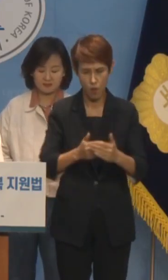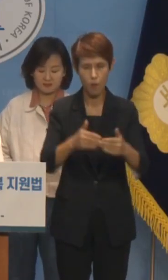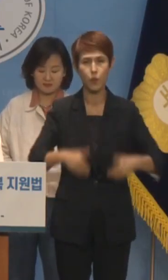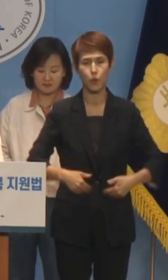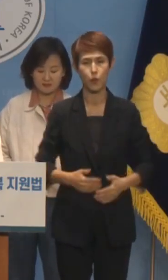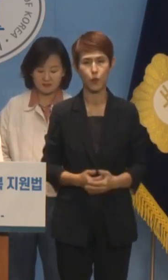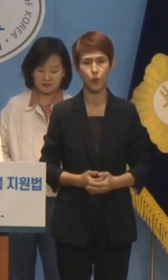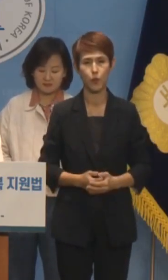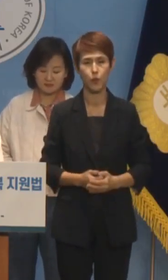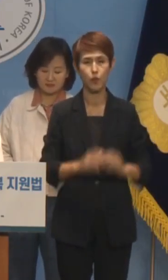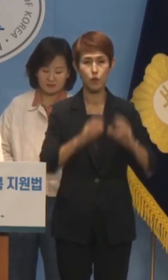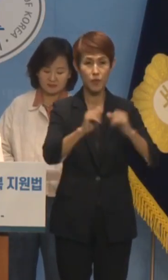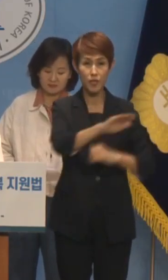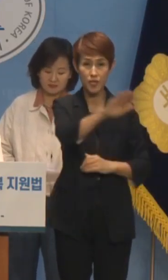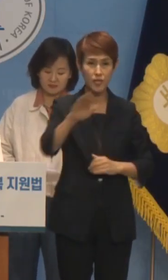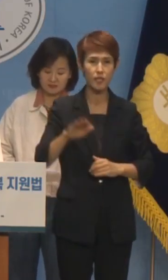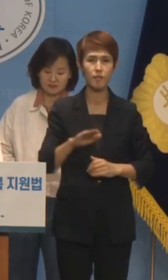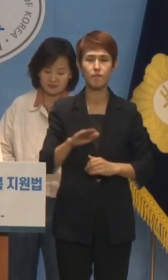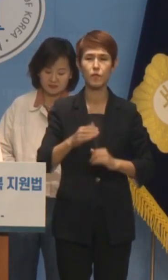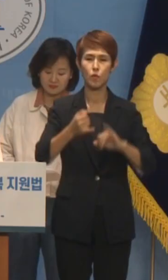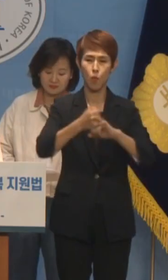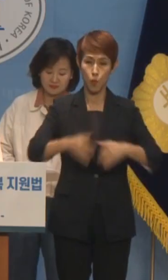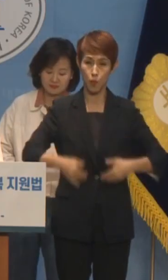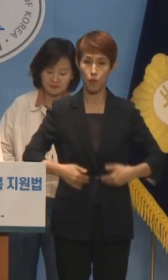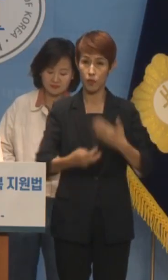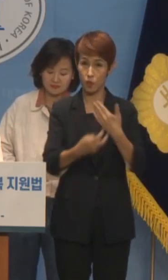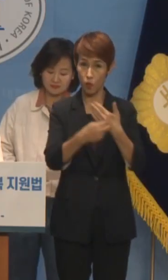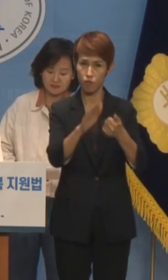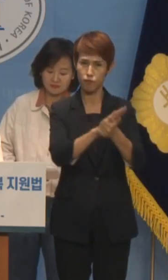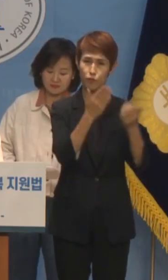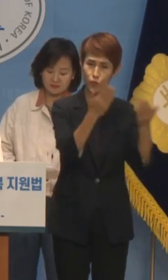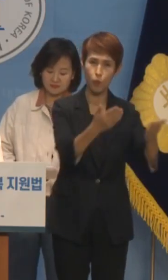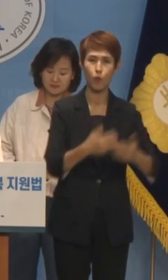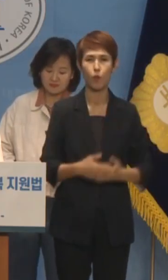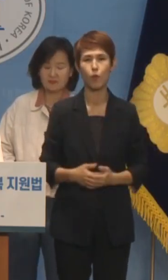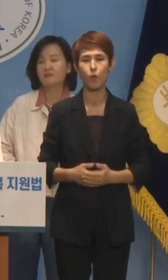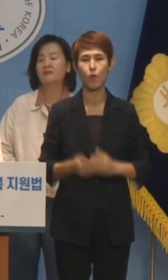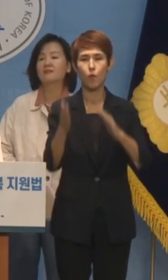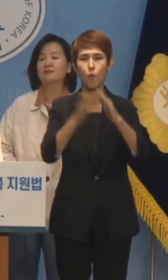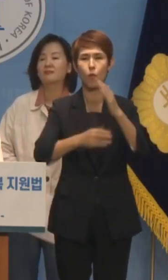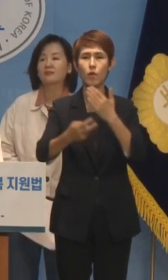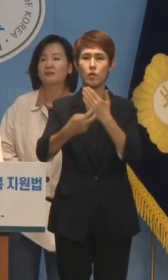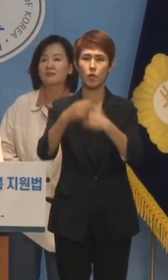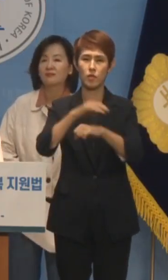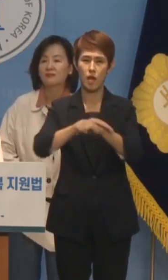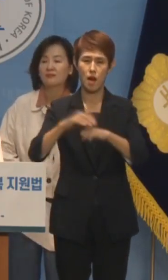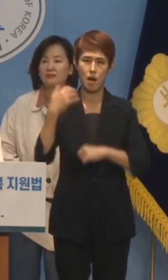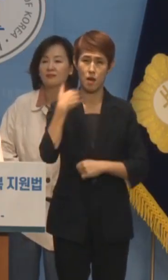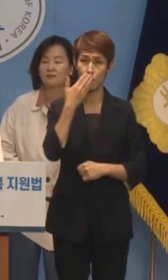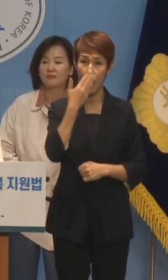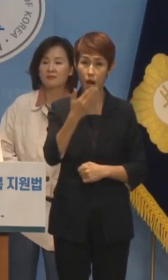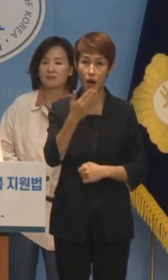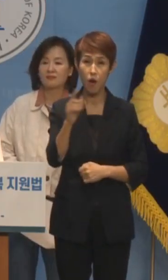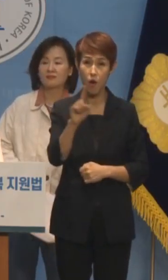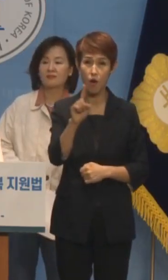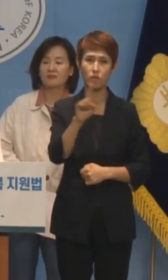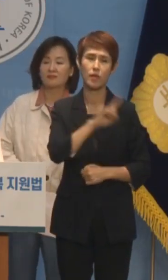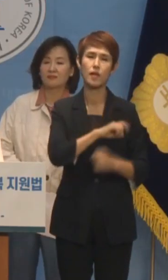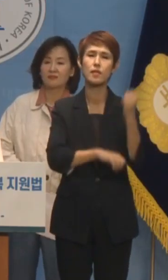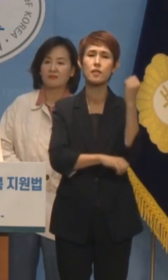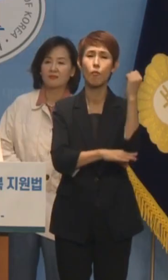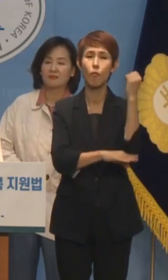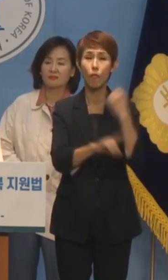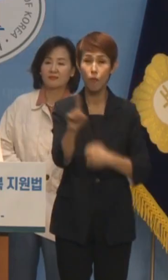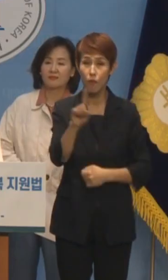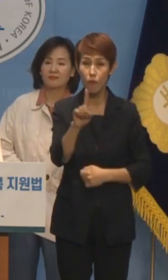시민들이 안전하게 필수 의료를 제공받고 튼튼한 공공의료가 제 역할을 할 수 있는 가장 기본이 되는